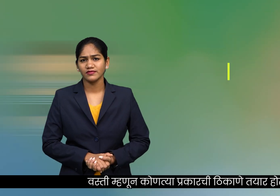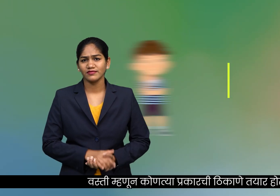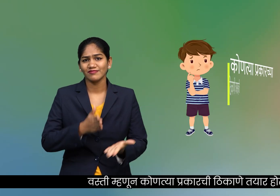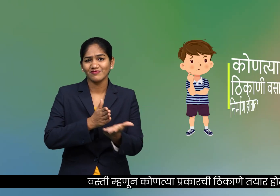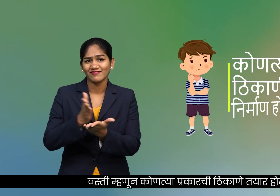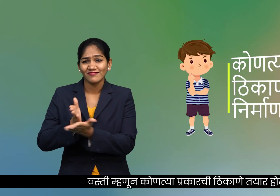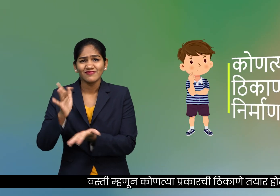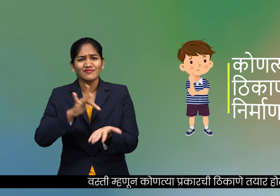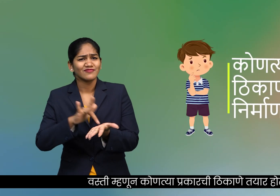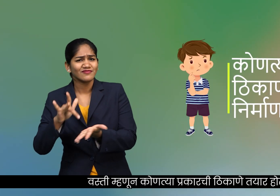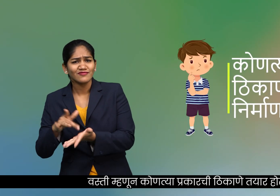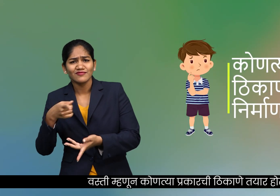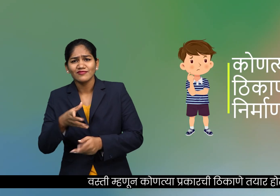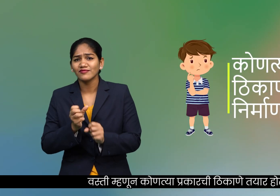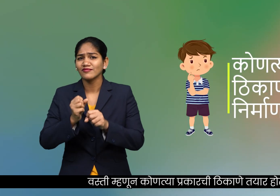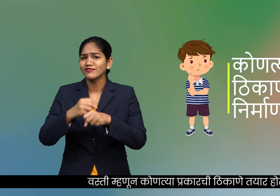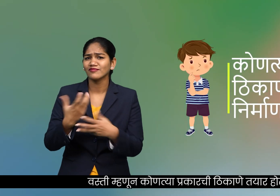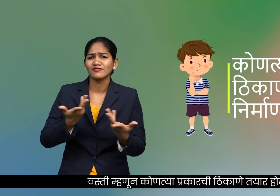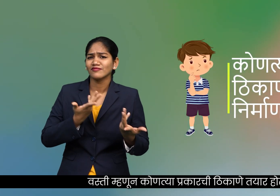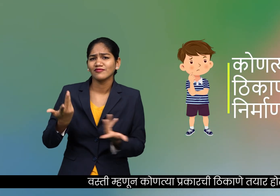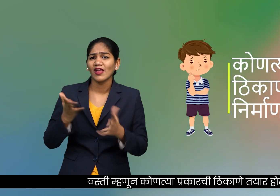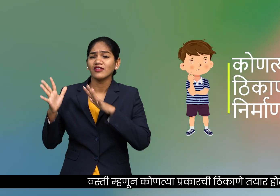वस्ती म्हणून कोणत्या प्रकारची ठिकाणे तयार होतात